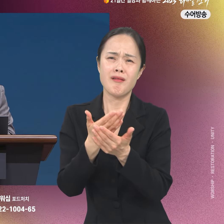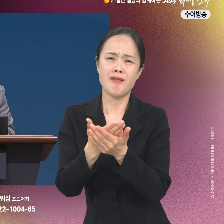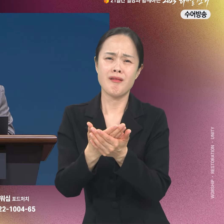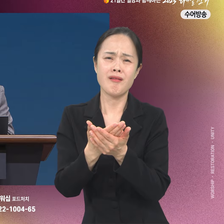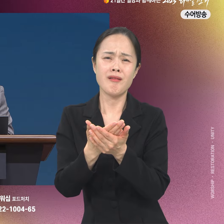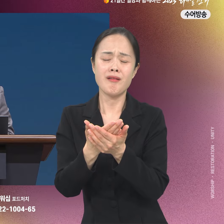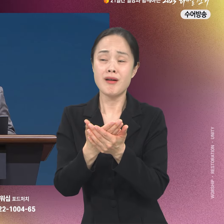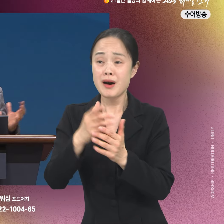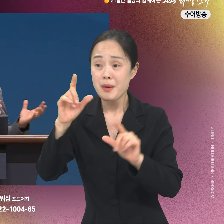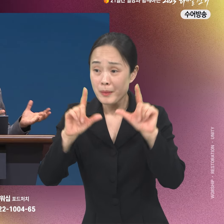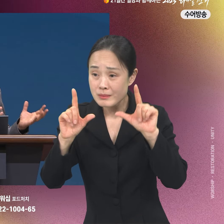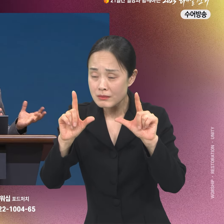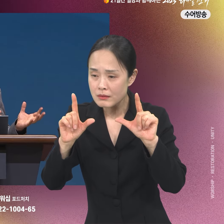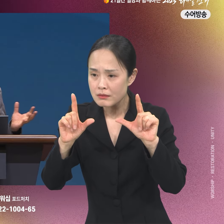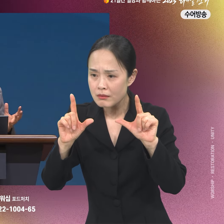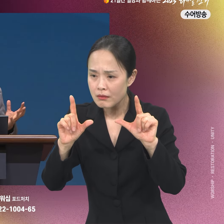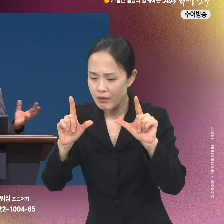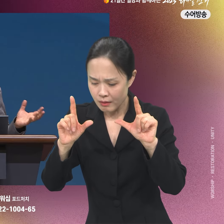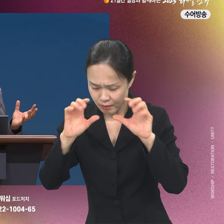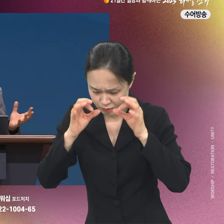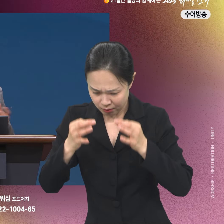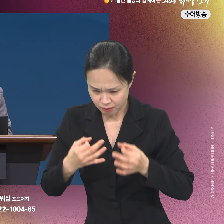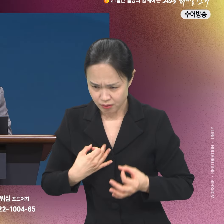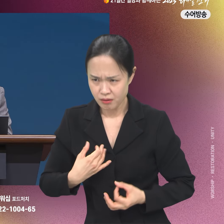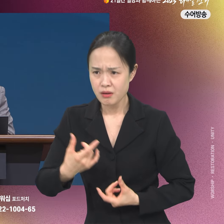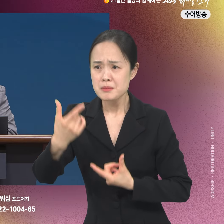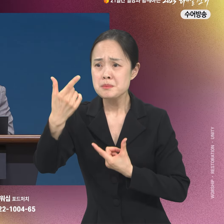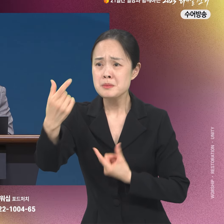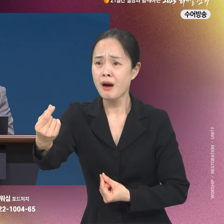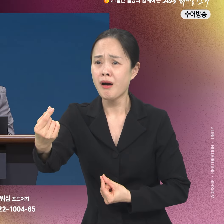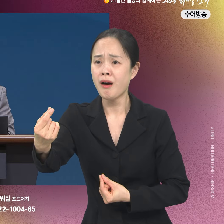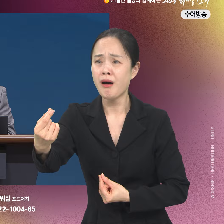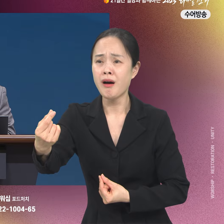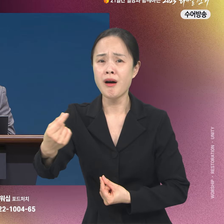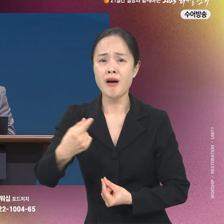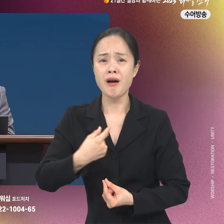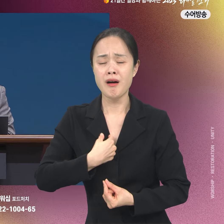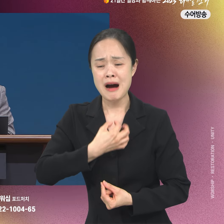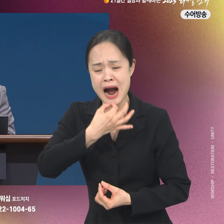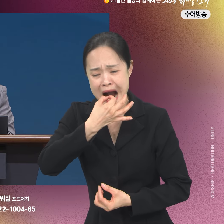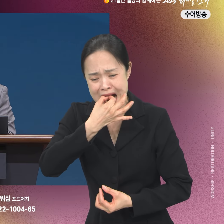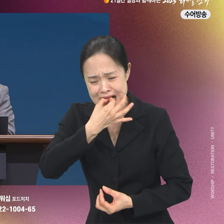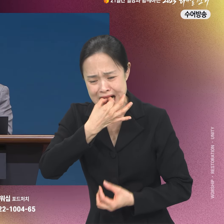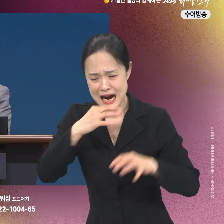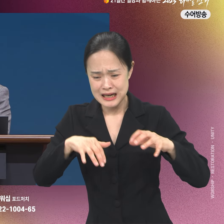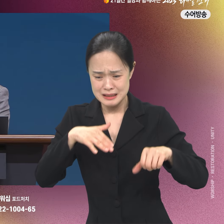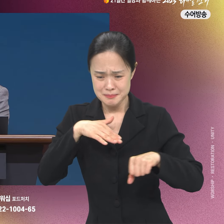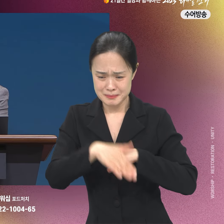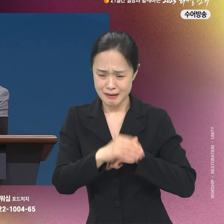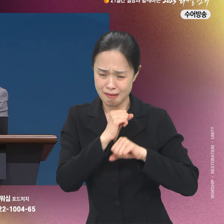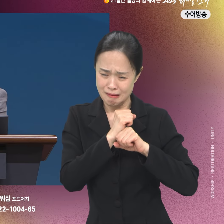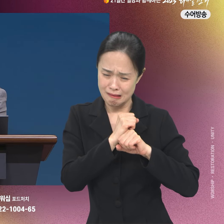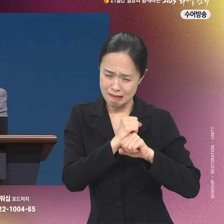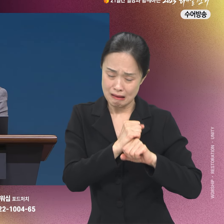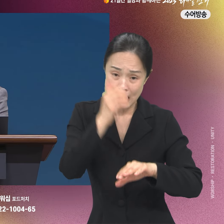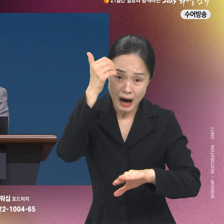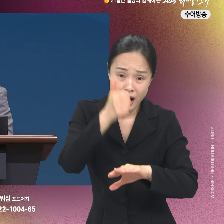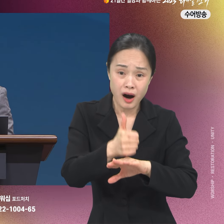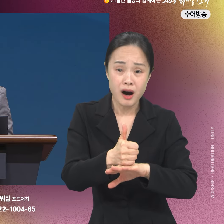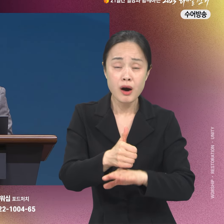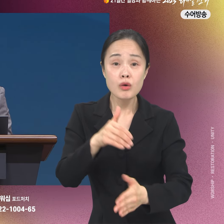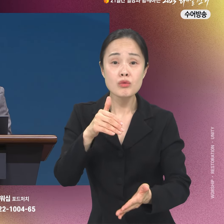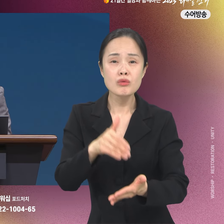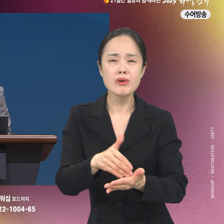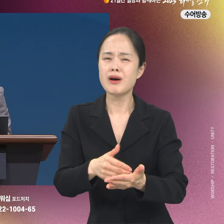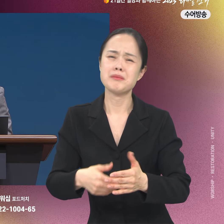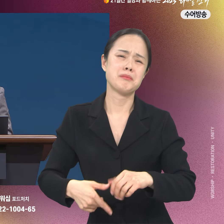없어요. 뒤늦게 후회하고 울부짖은들 방법이 없습니다. 그리고 우리는 잠들어 있는 자와